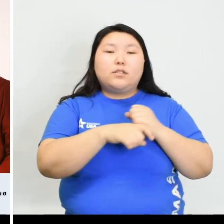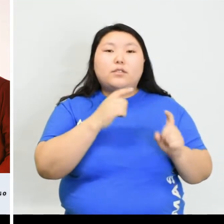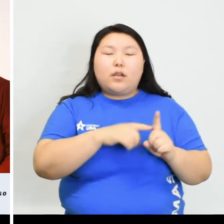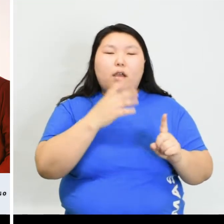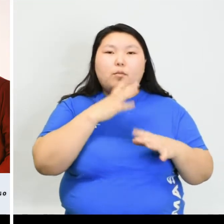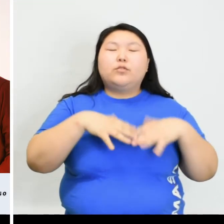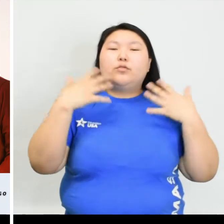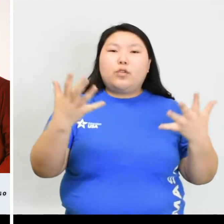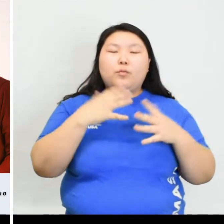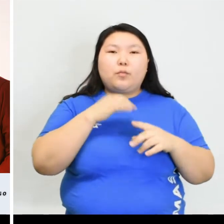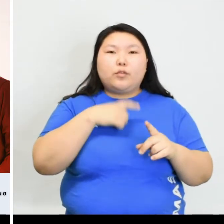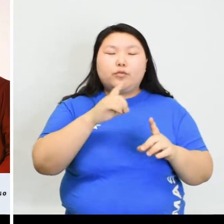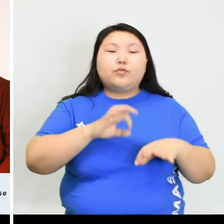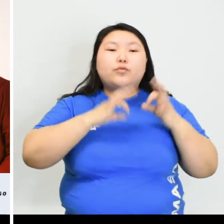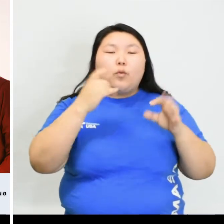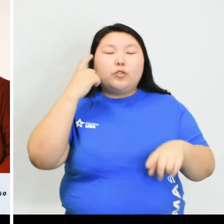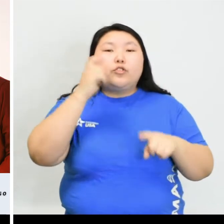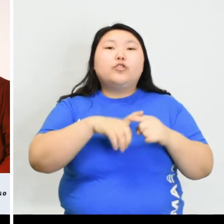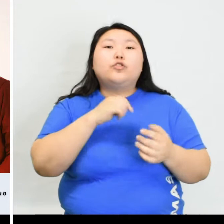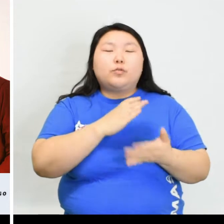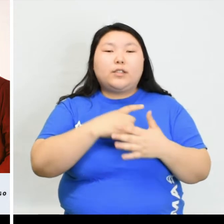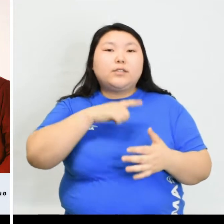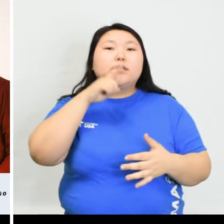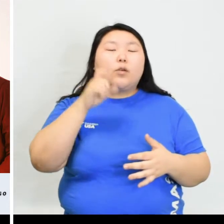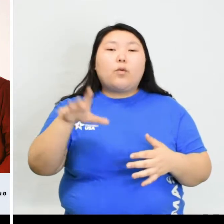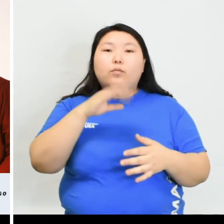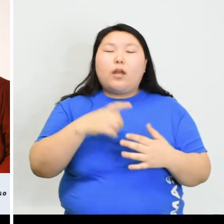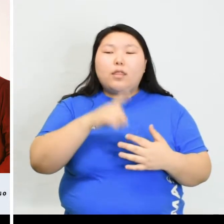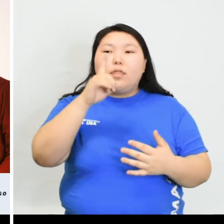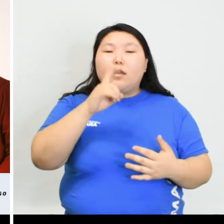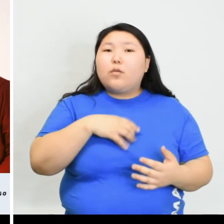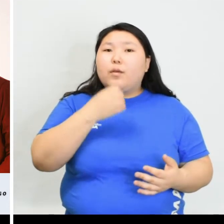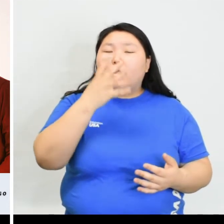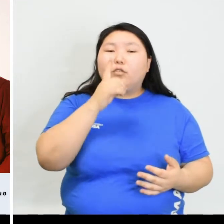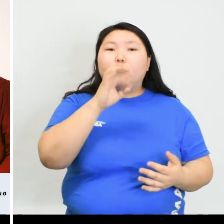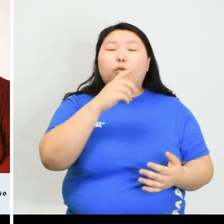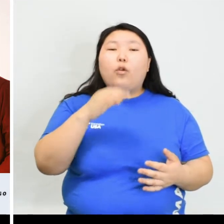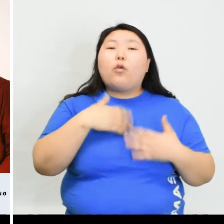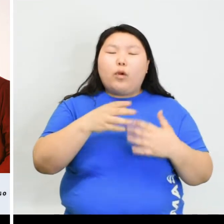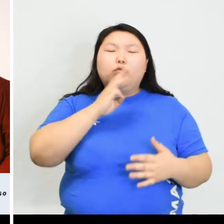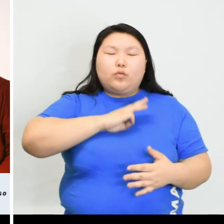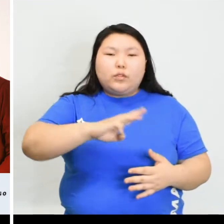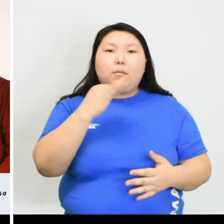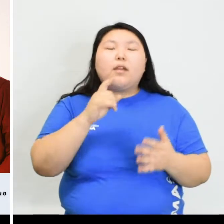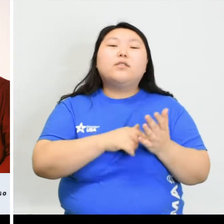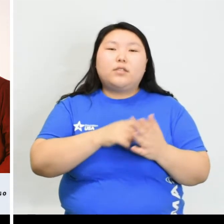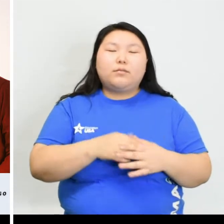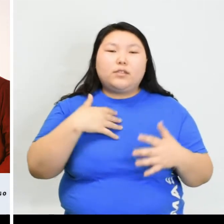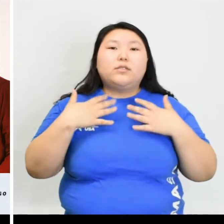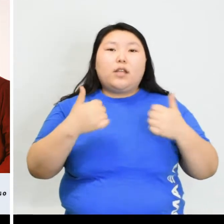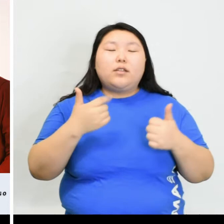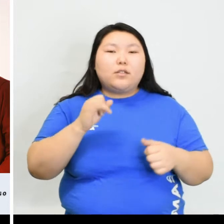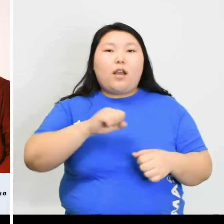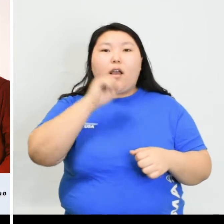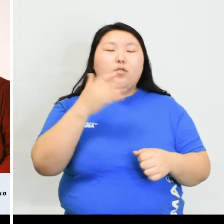юм зөөш тэ зөв юм зорж байгаа залуучуудаа нэг юм хэлэхэд нэг зөвлөгөө өгөхөд тууштал байх хэрэгтэй юм байлээ. Шатны гэсэн асуудал